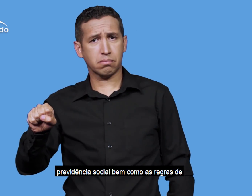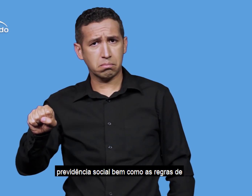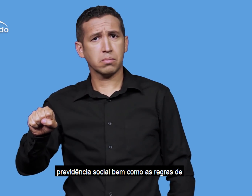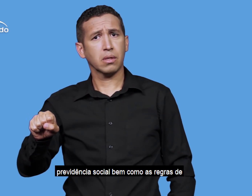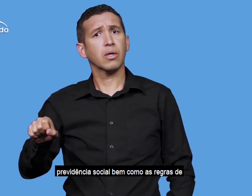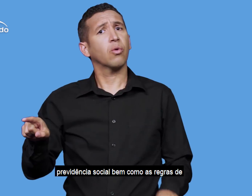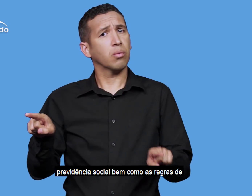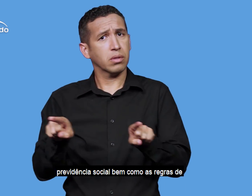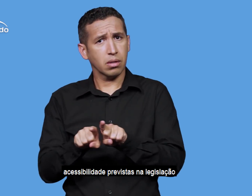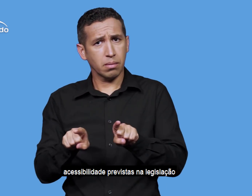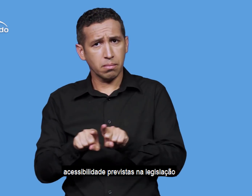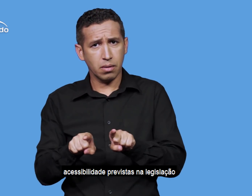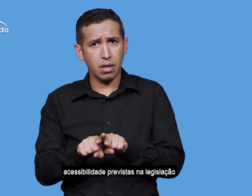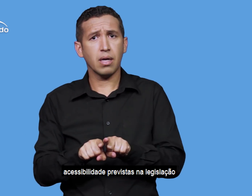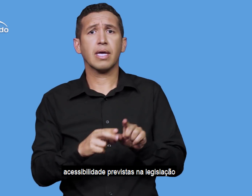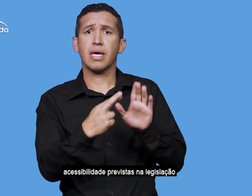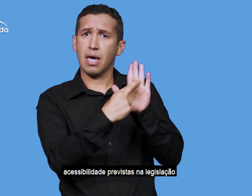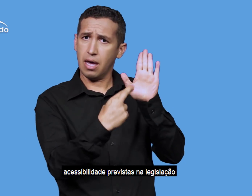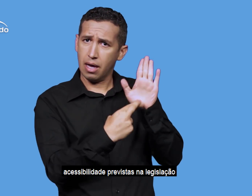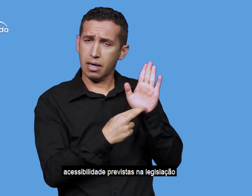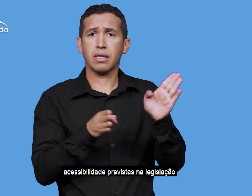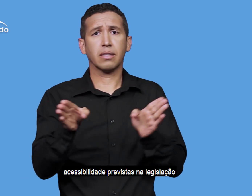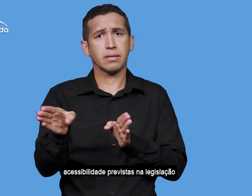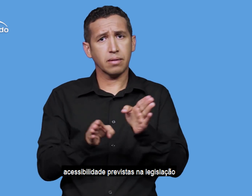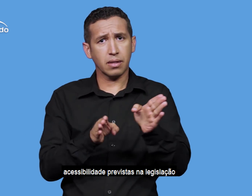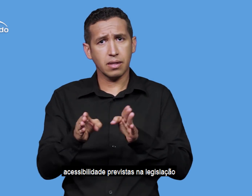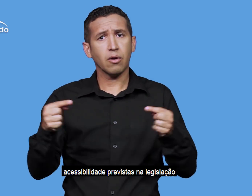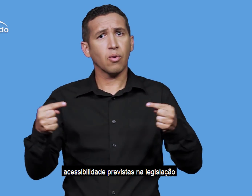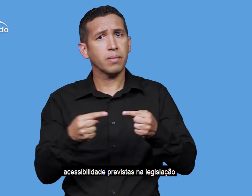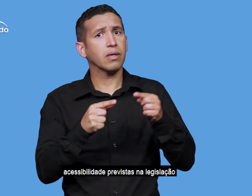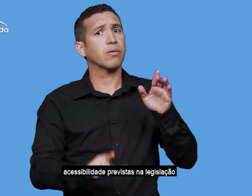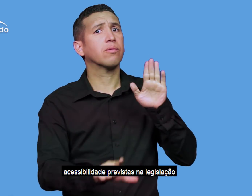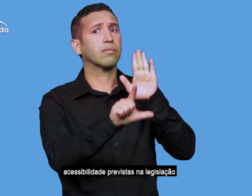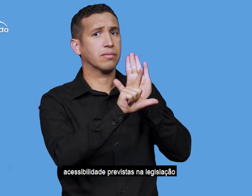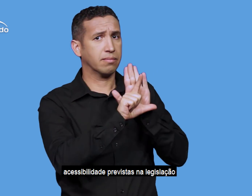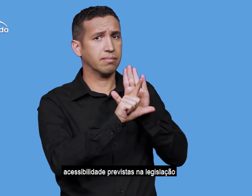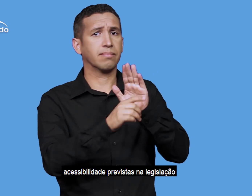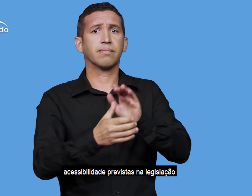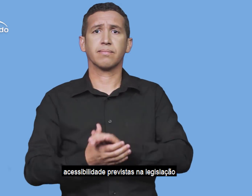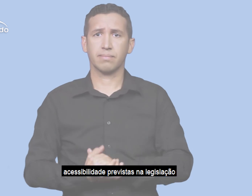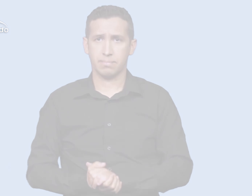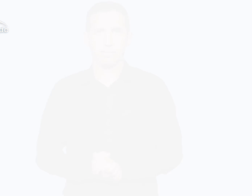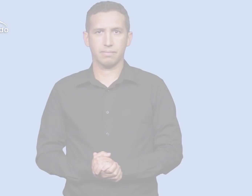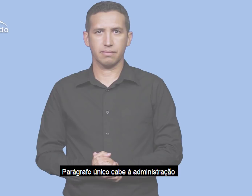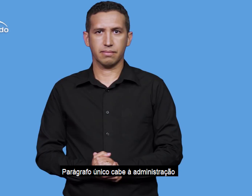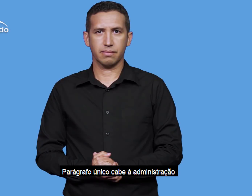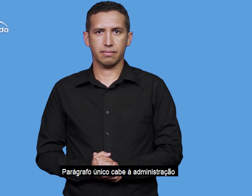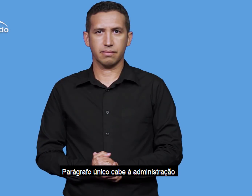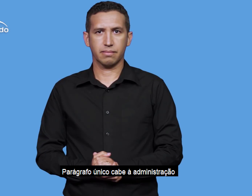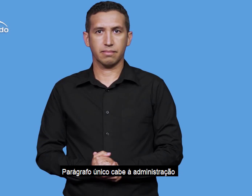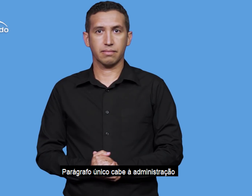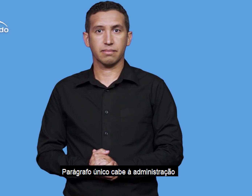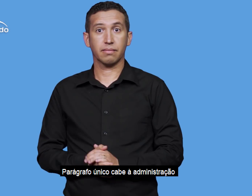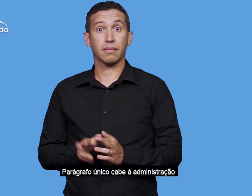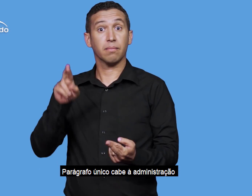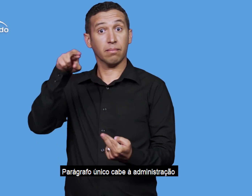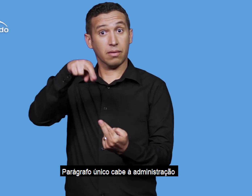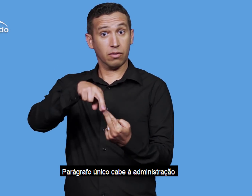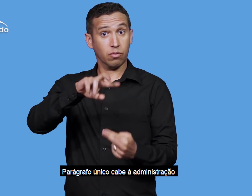bem como as regras de acessibilidade previstas na legislação parágrafo único